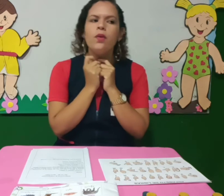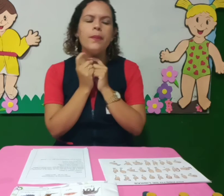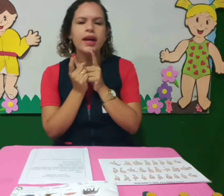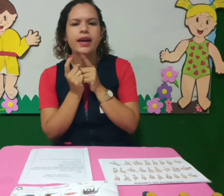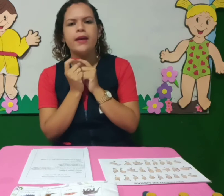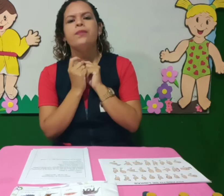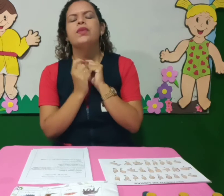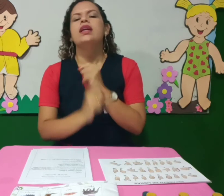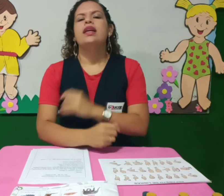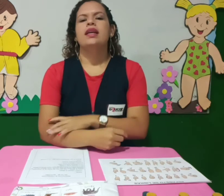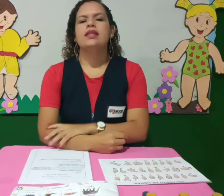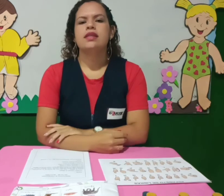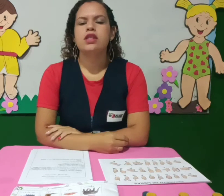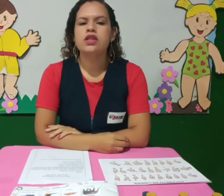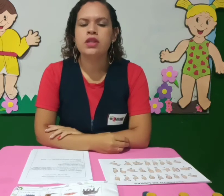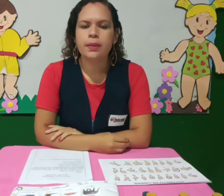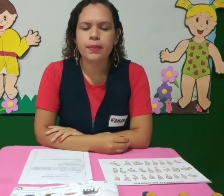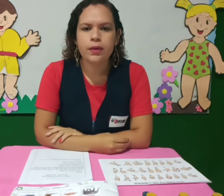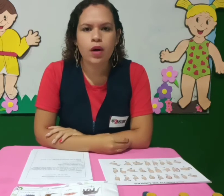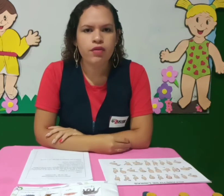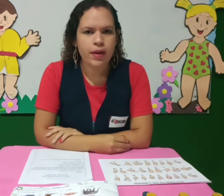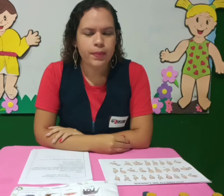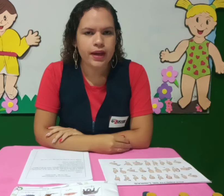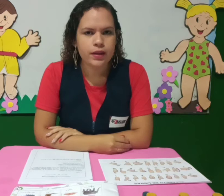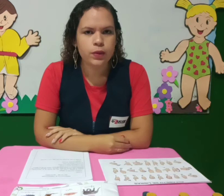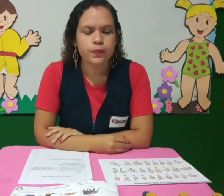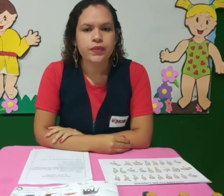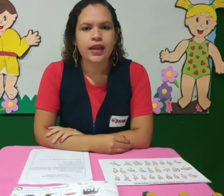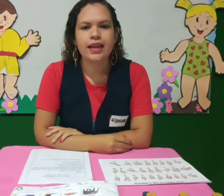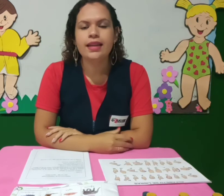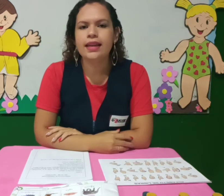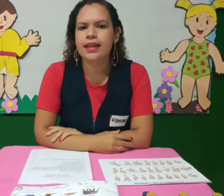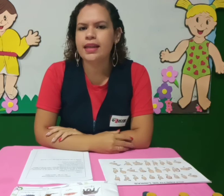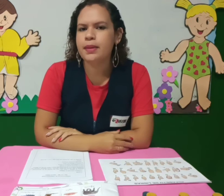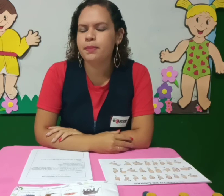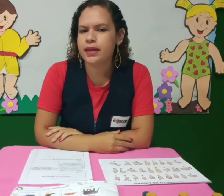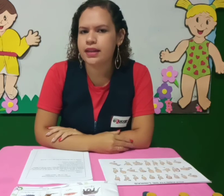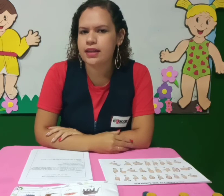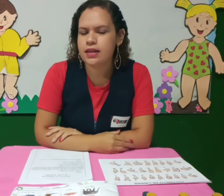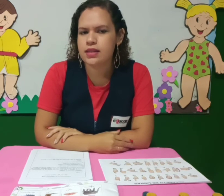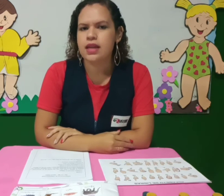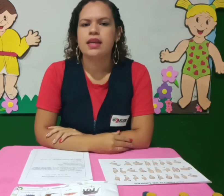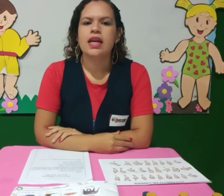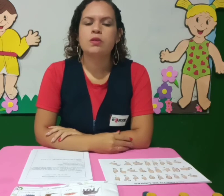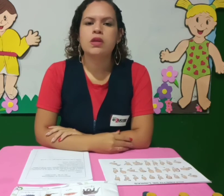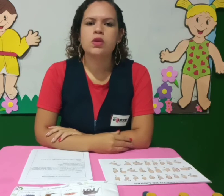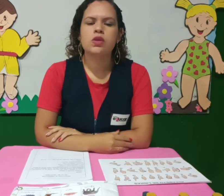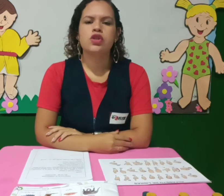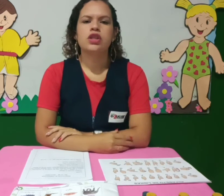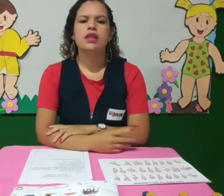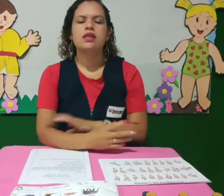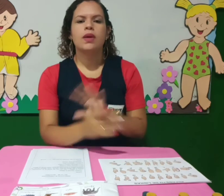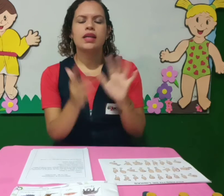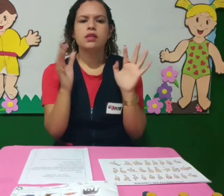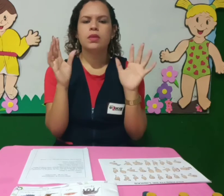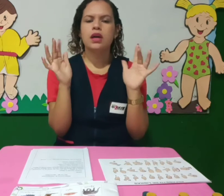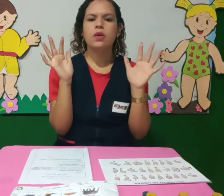B. Existe também o alfabeto em libras, que as pessoas utilizam as mãos,